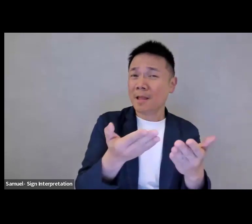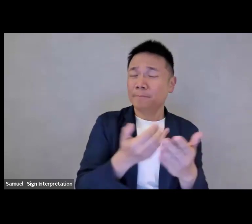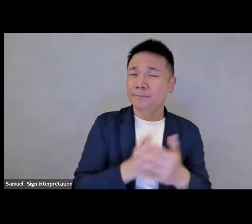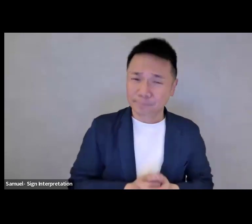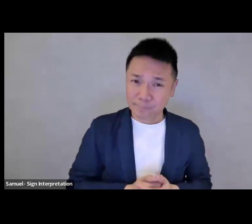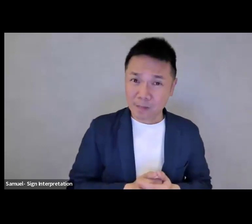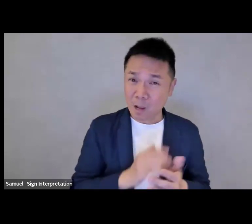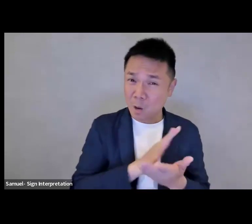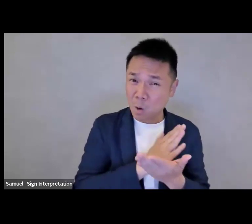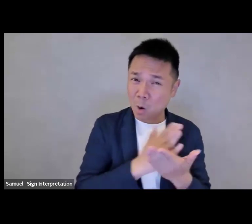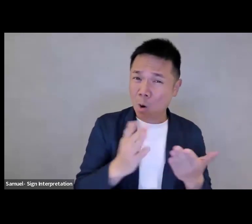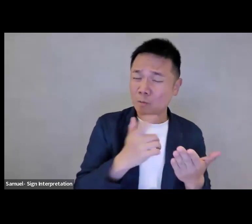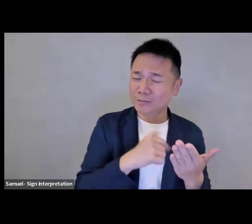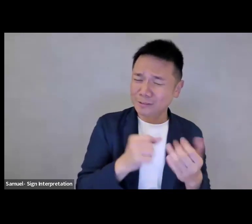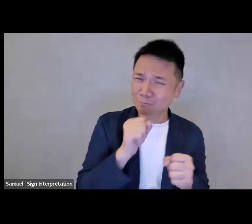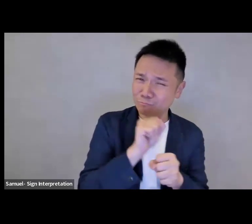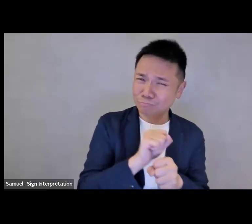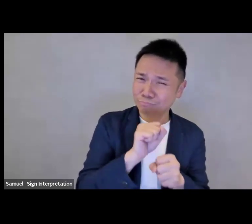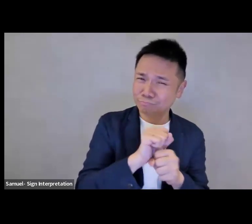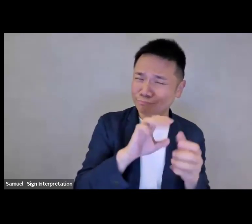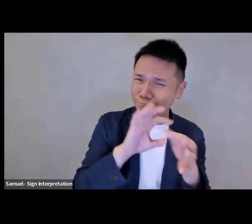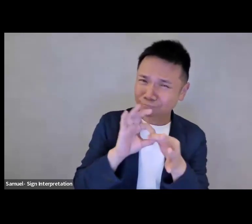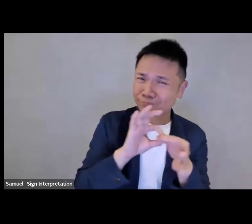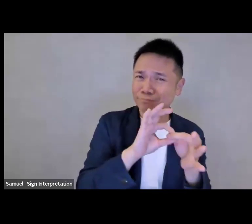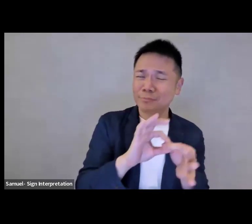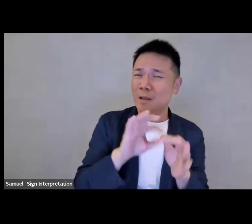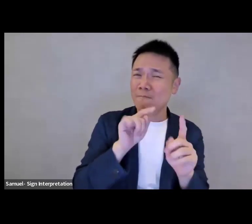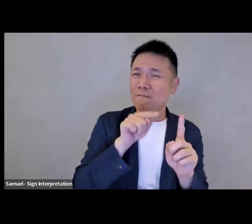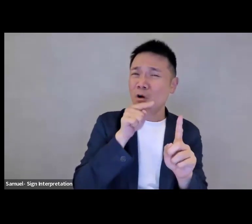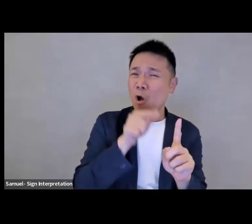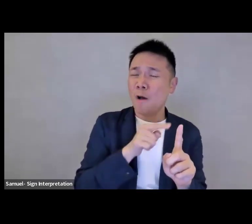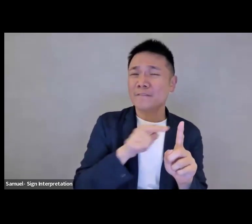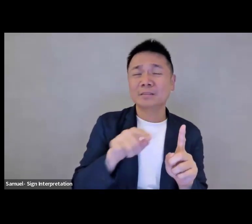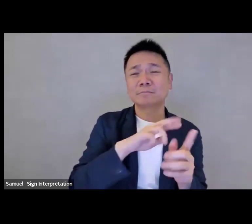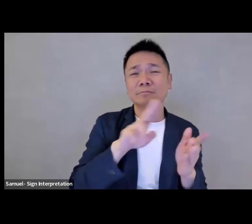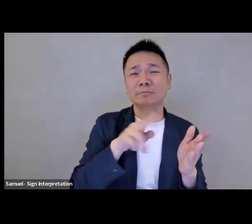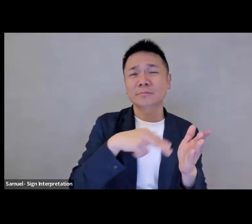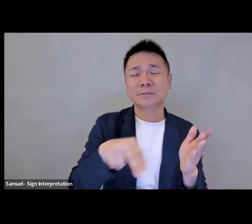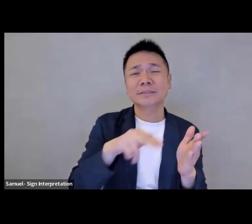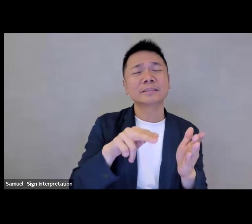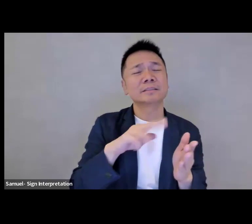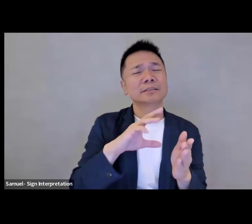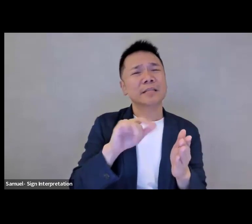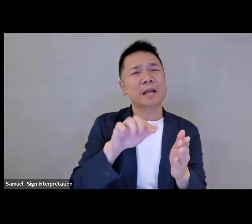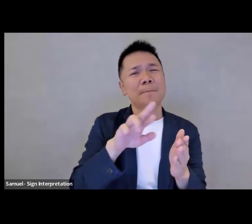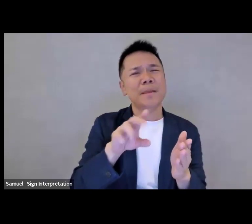他是非常，当我阅读他的作品的时候，是非他的